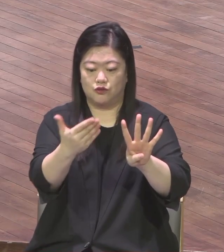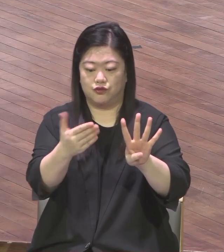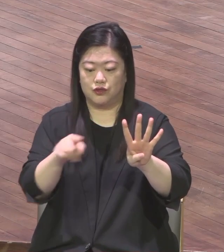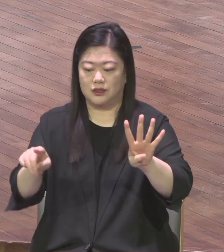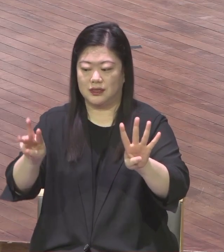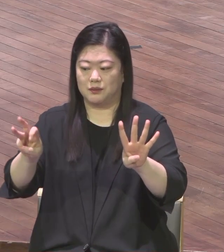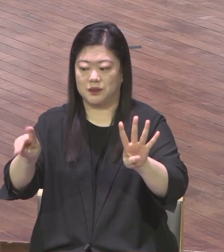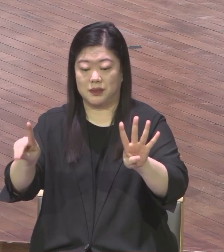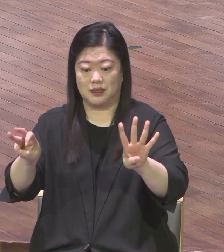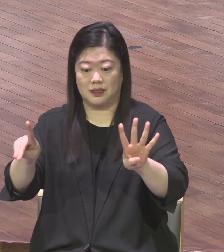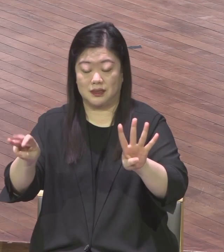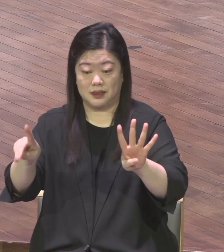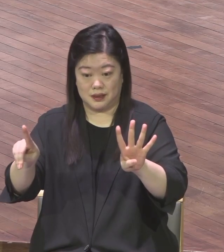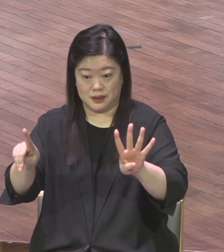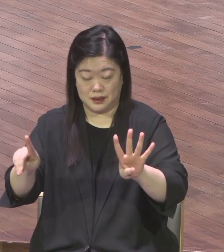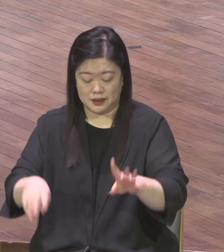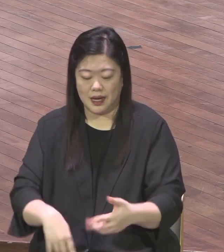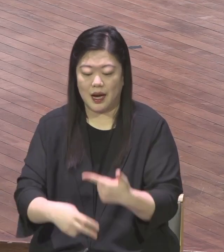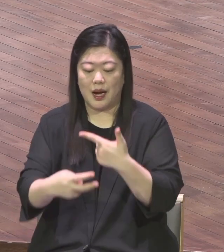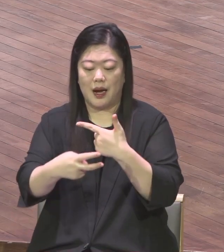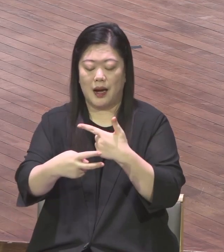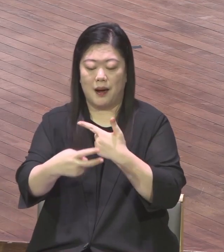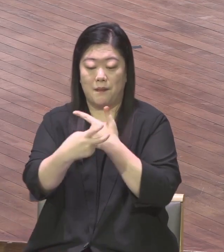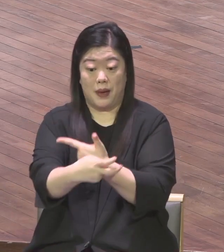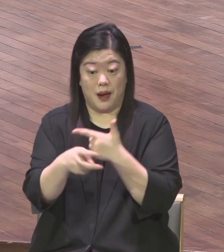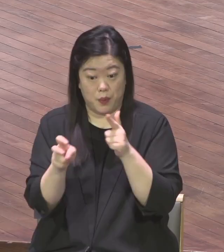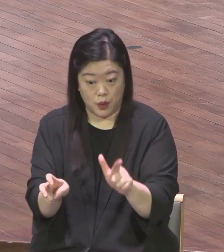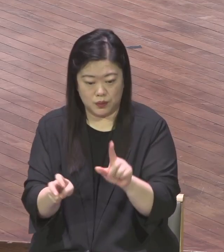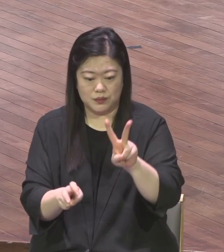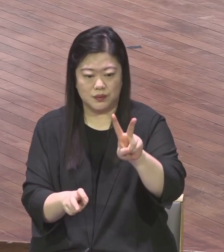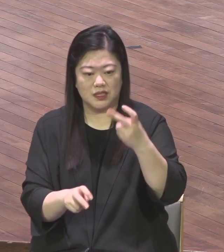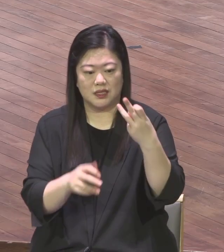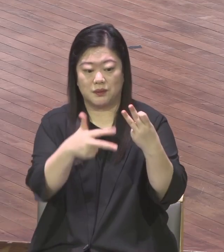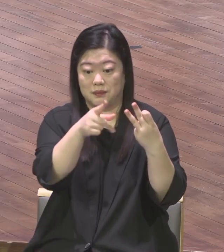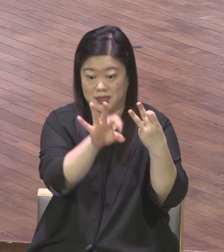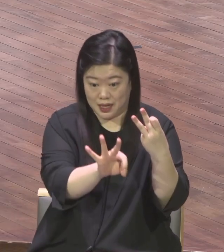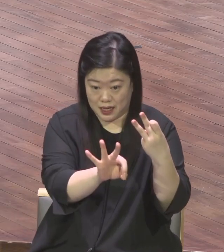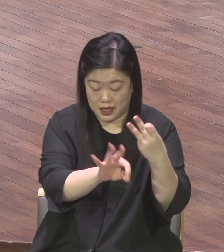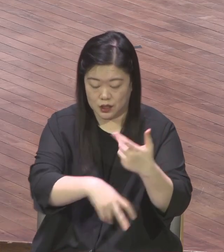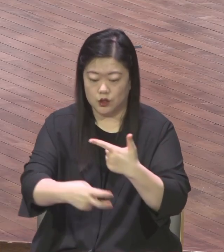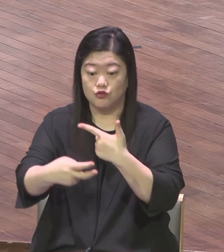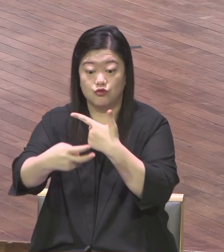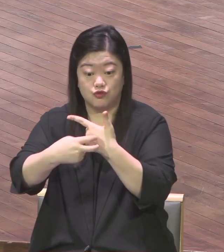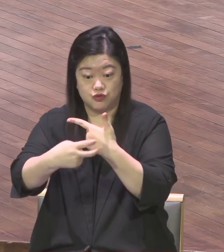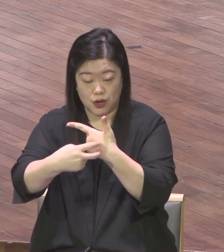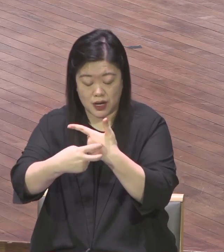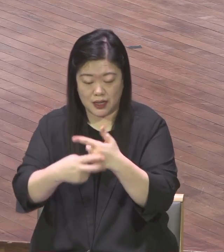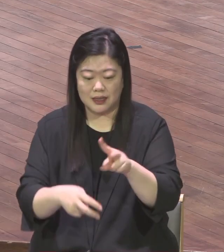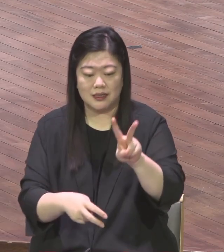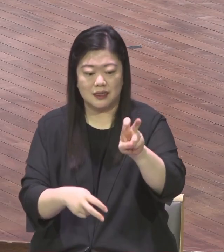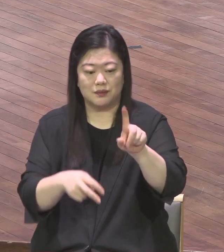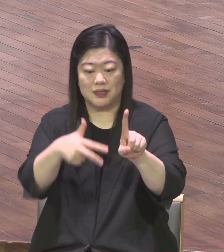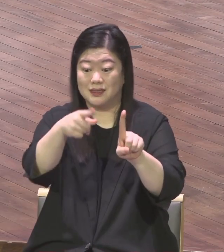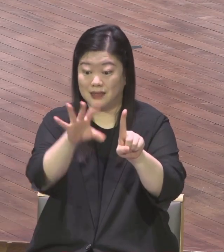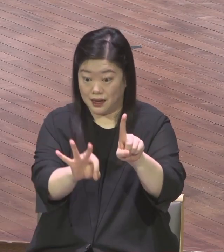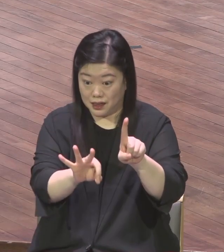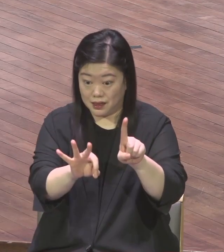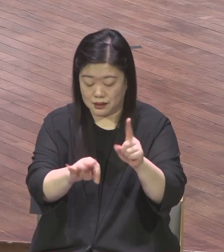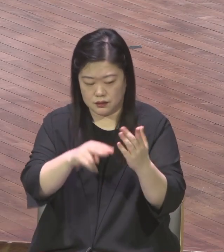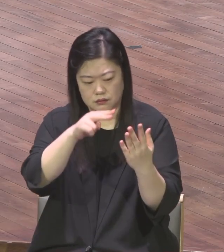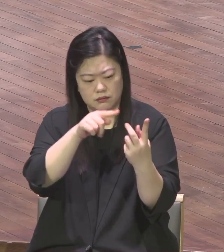31절, 마가복음 13장 24절로 27절, 누가복음 21장 25절 28절에